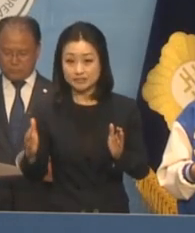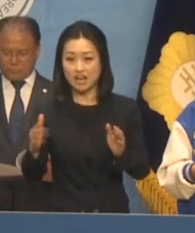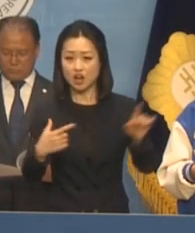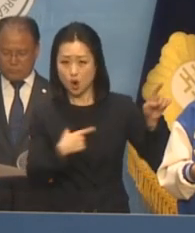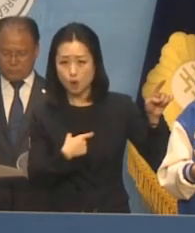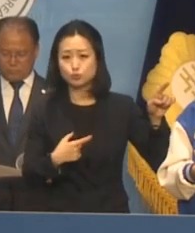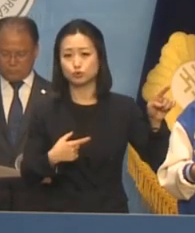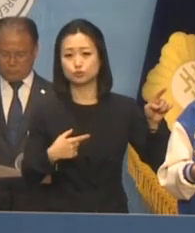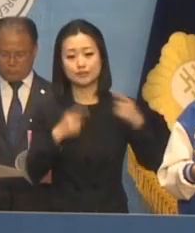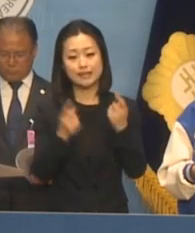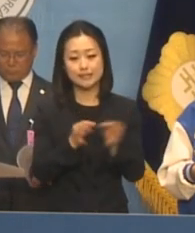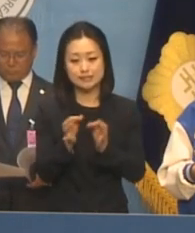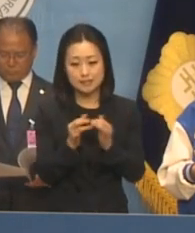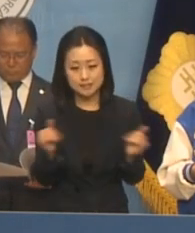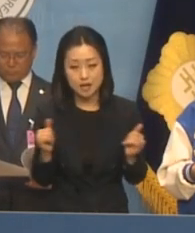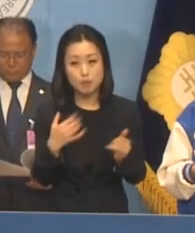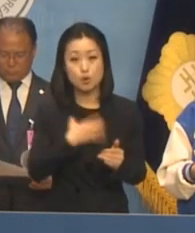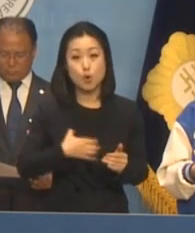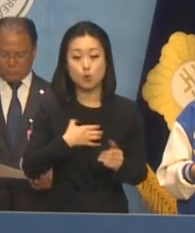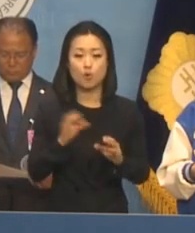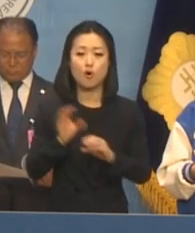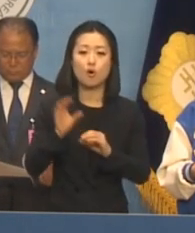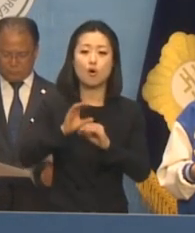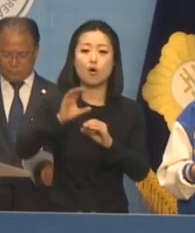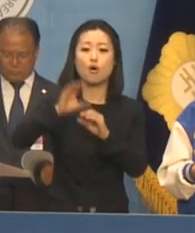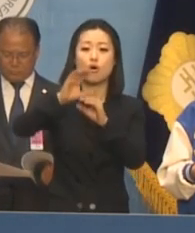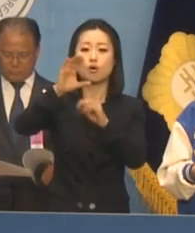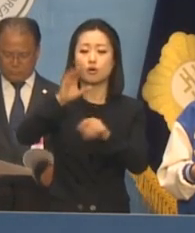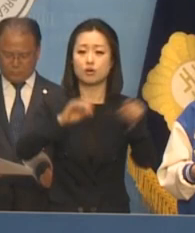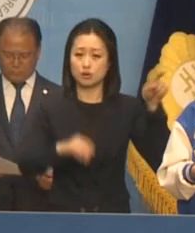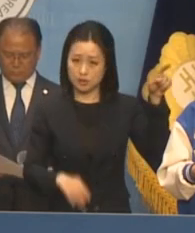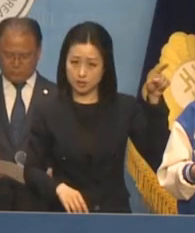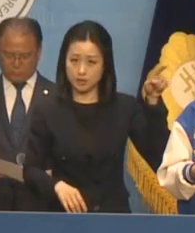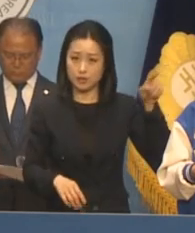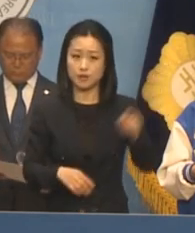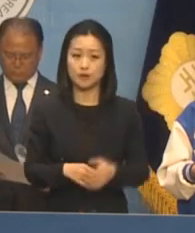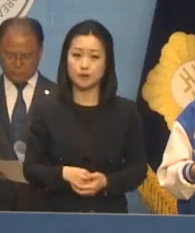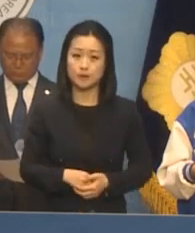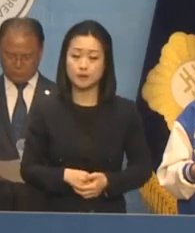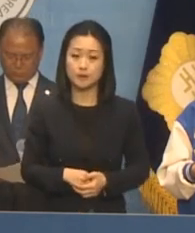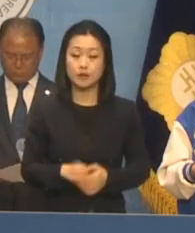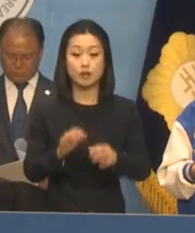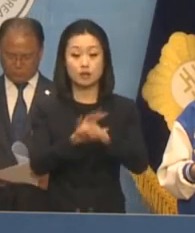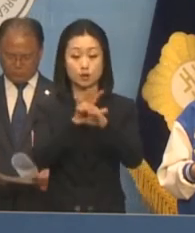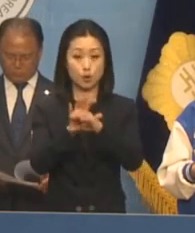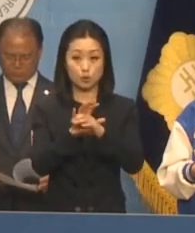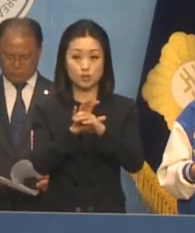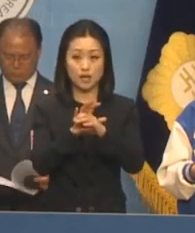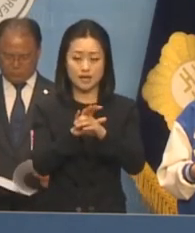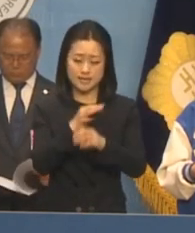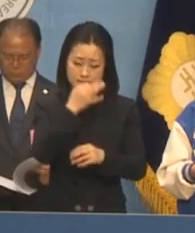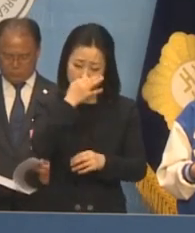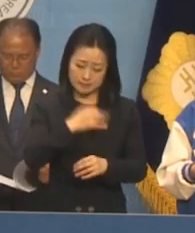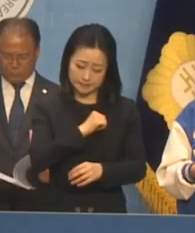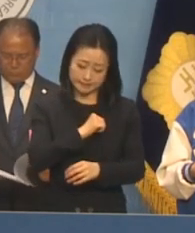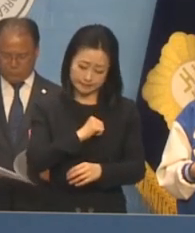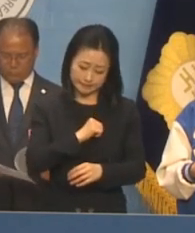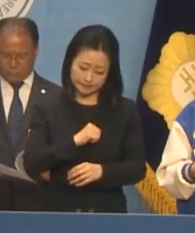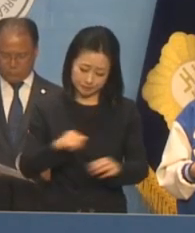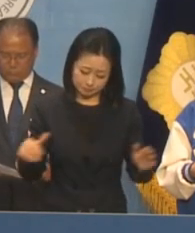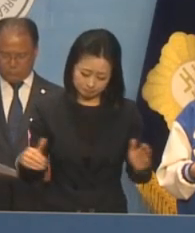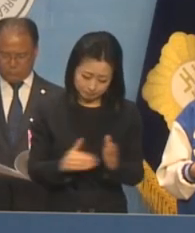등 소상공인 자영업자의 고통을 더욱 가중시키고 있습니다 코로나의 힘든 시기를 견제했던 소상공인